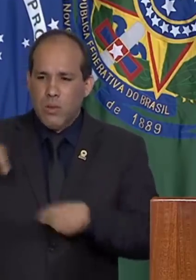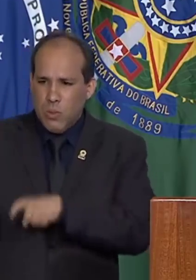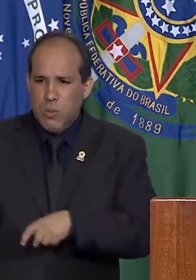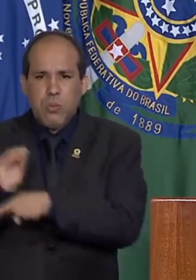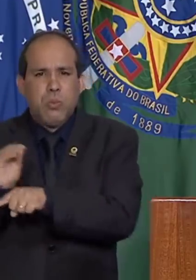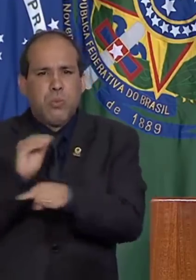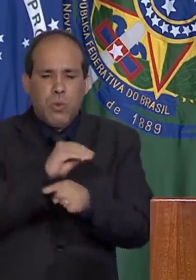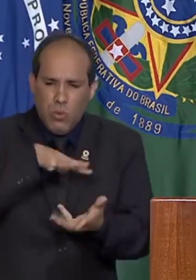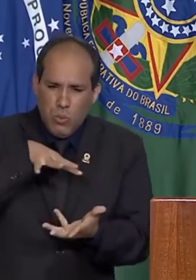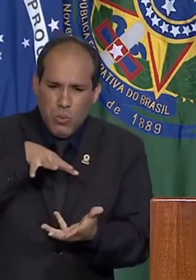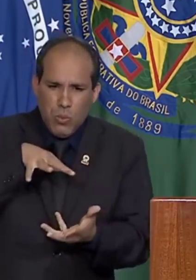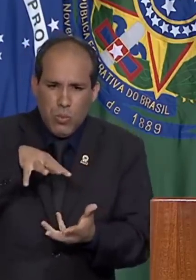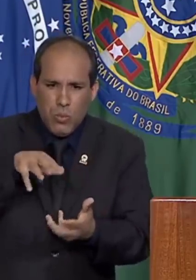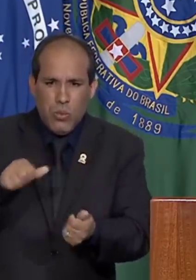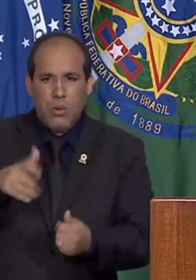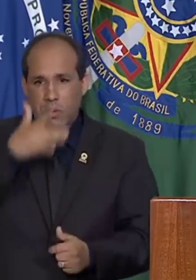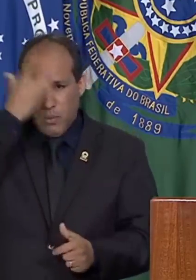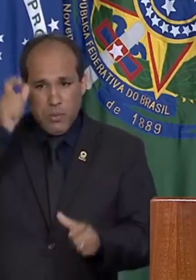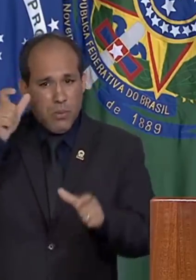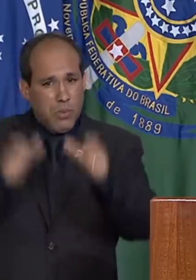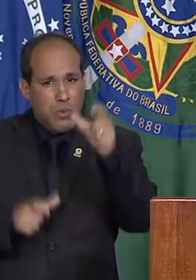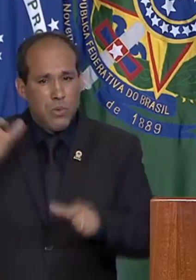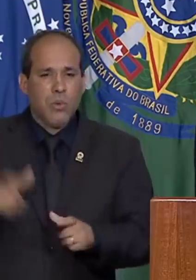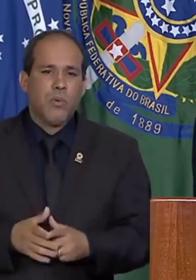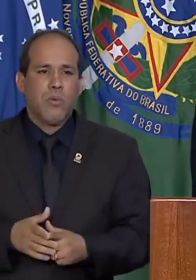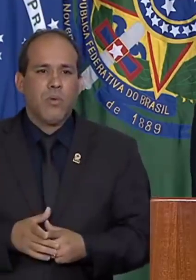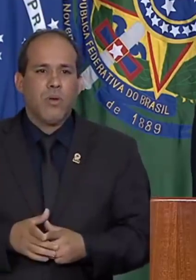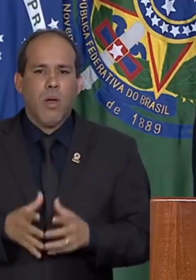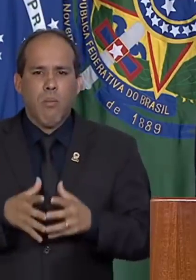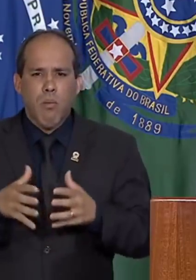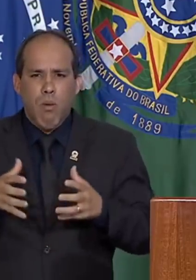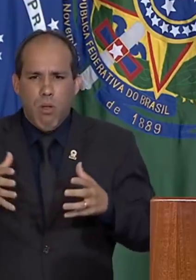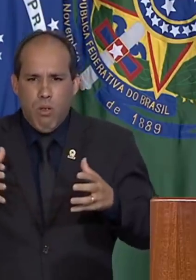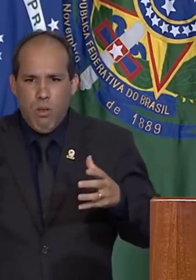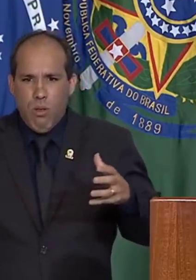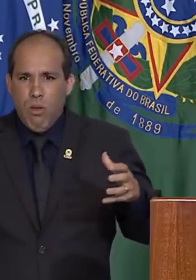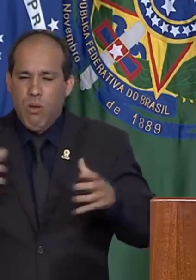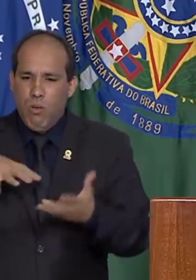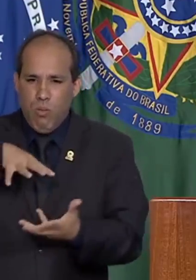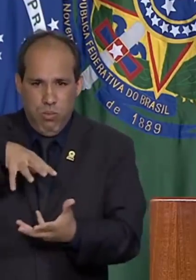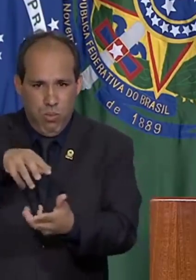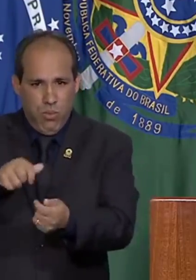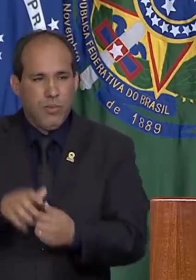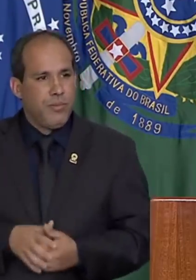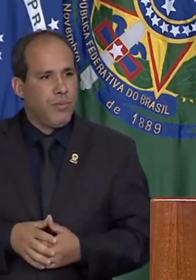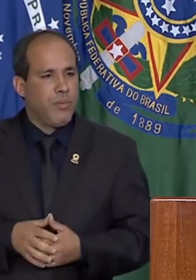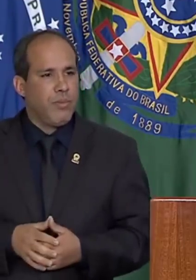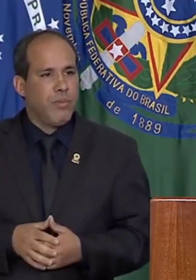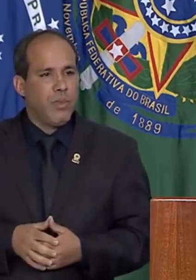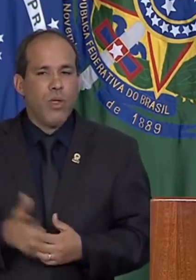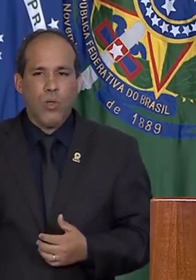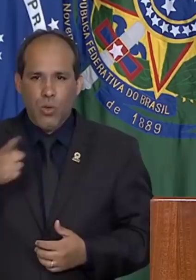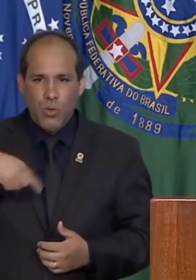para alimentar essas pessoas que cada vez mais povoam o globo terrestre. Então, nós